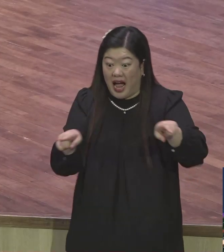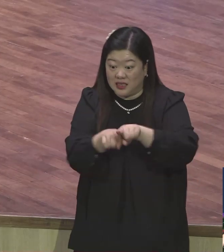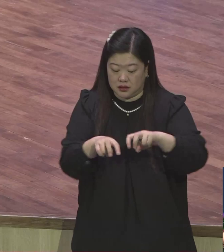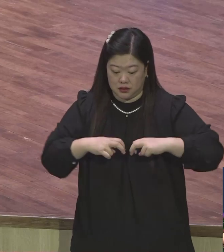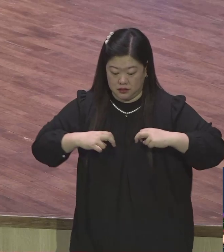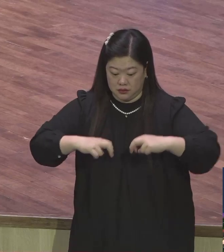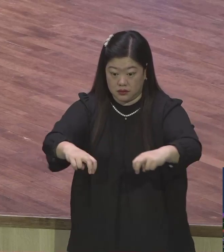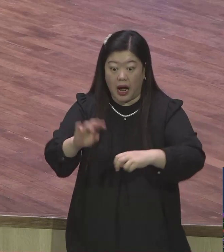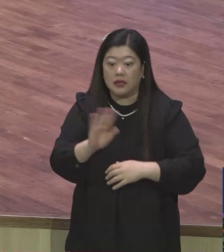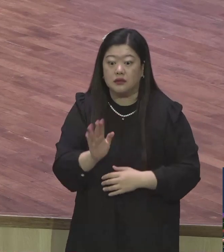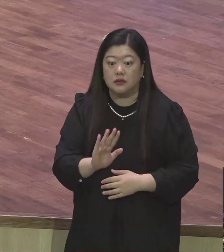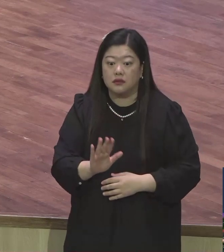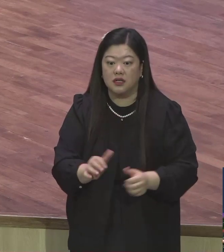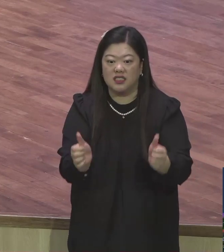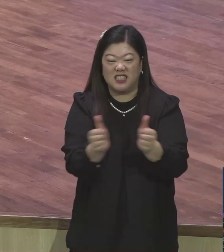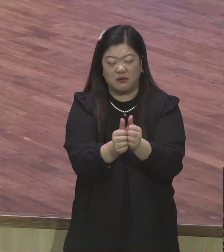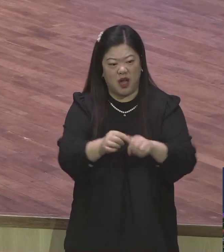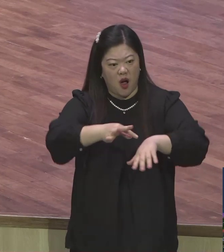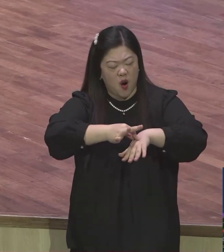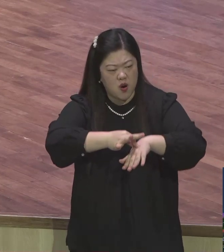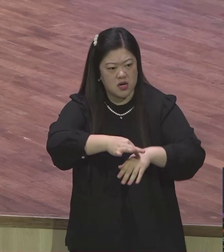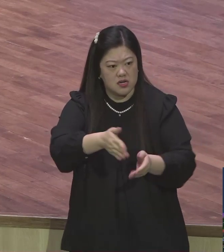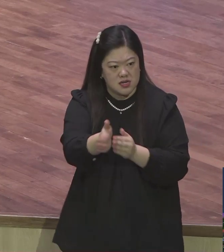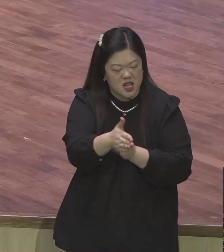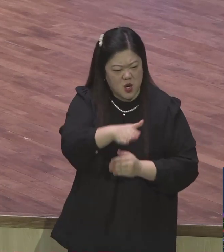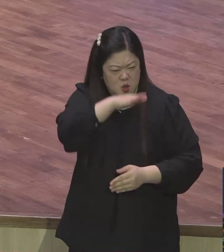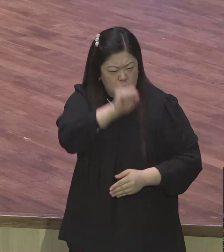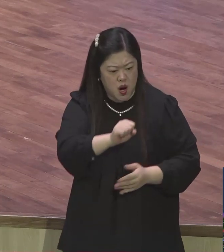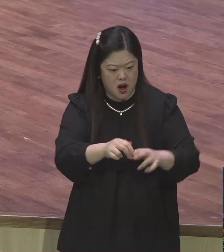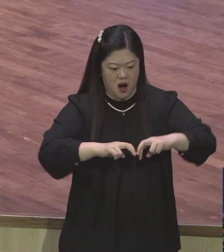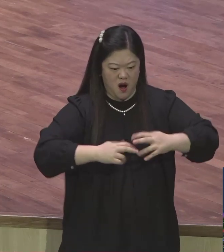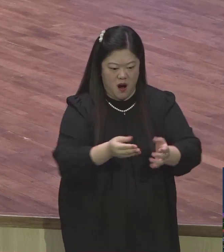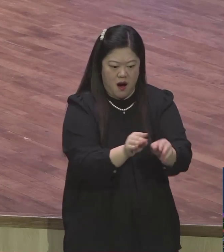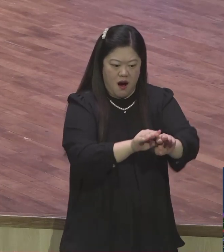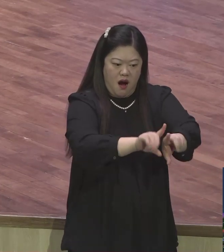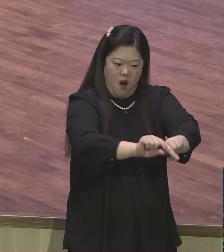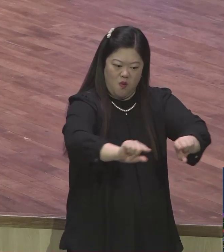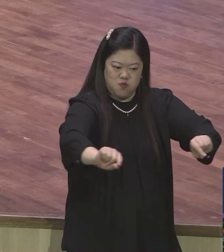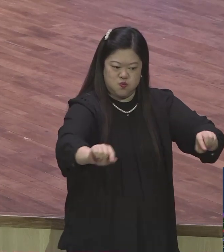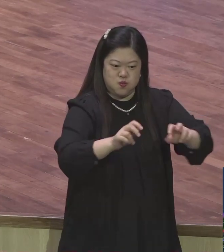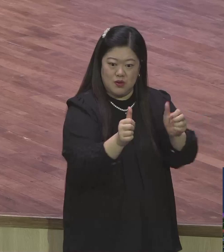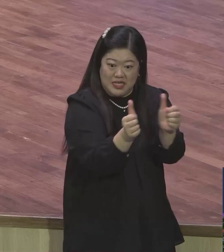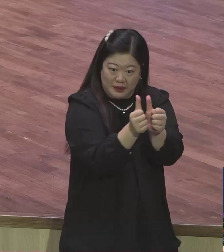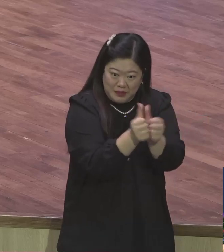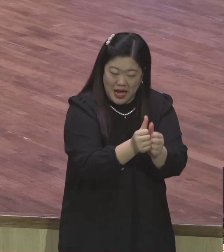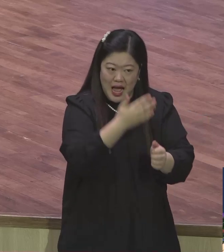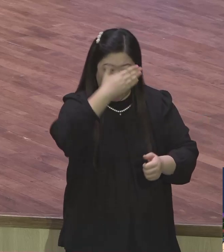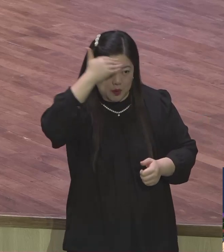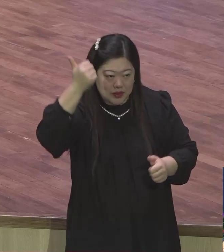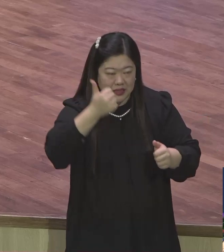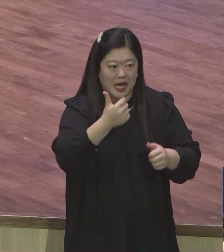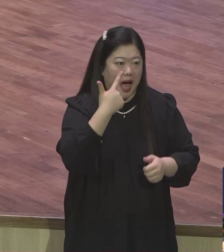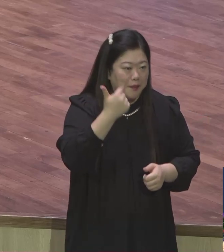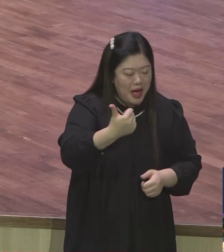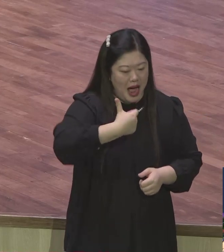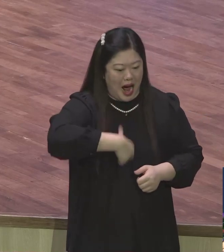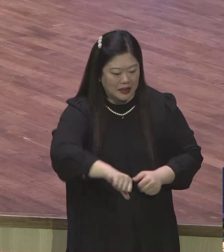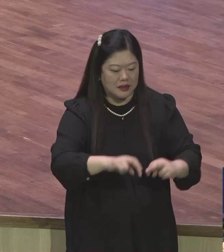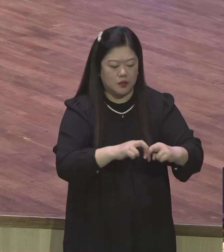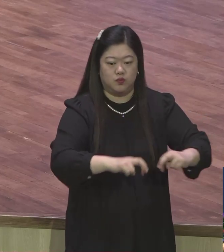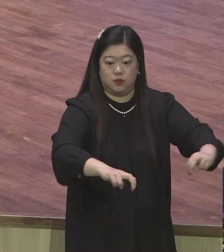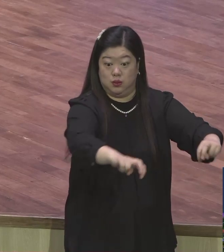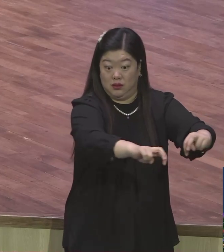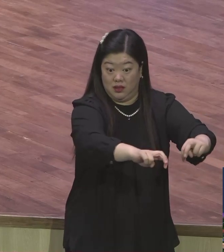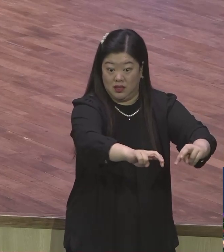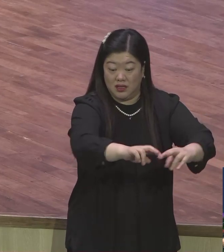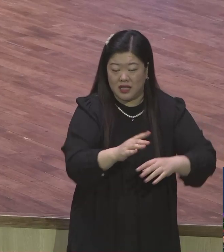다 먹고 남은 거. 여자들은 밑에서 먹었지. 아버지하고 우리 아들들만 앉아서 상에 먹었지. 여자들은 저 바닥에서 먹다니까. 누나나,